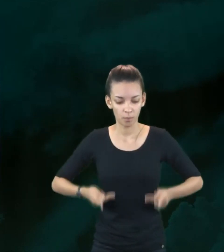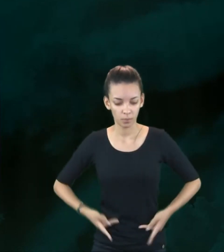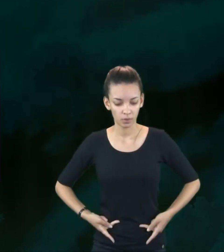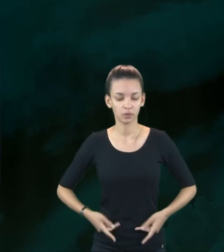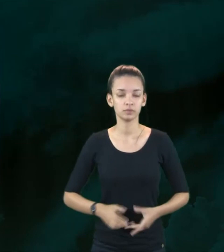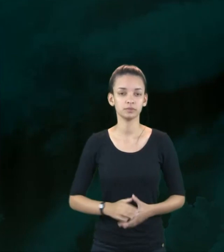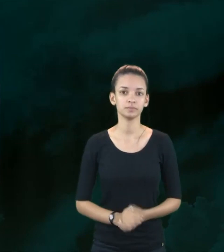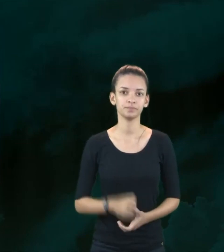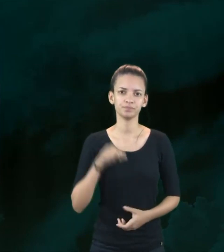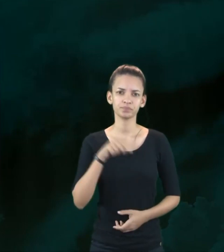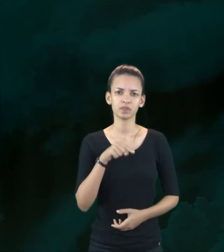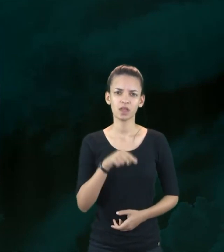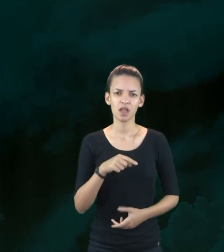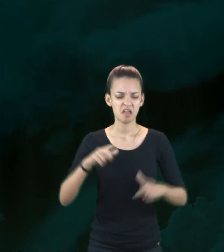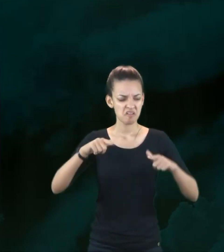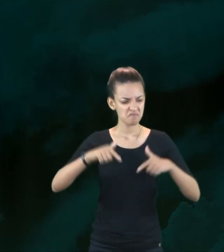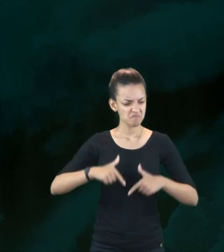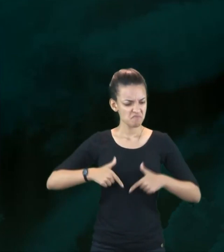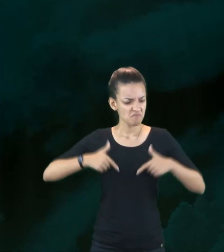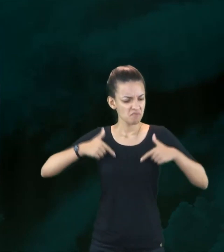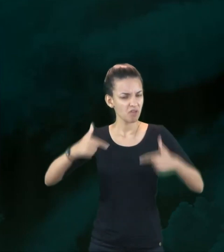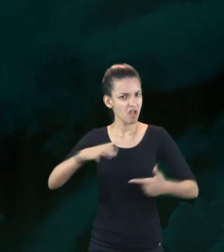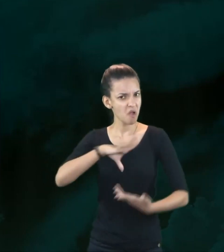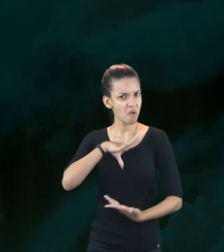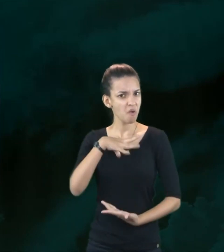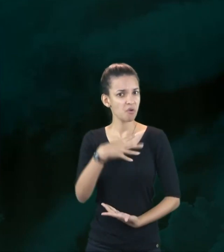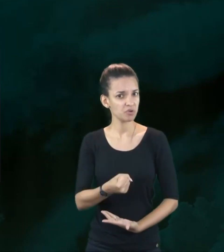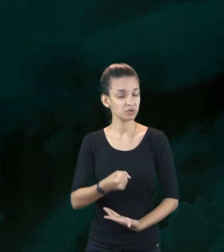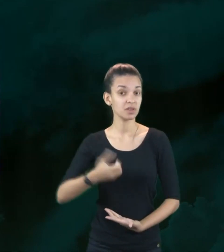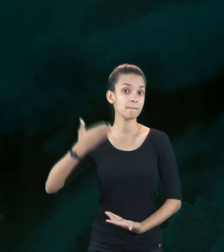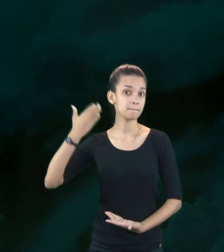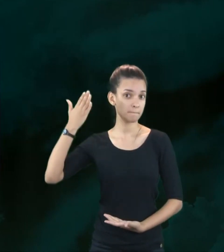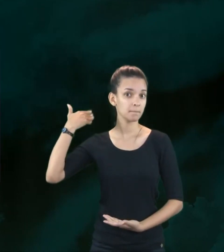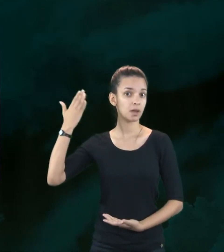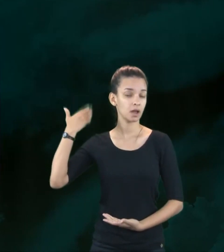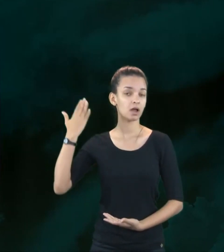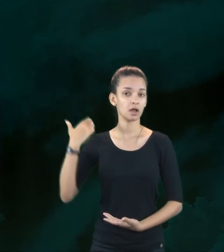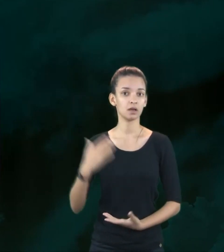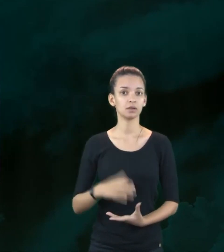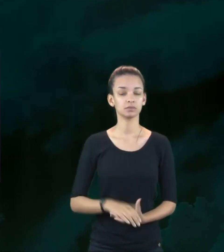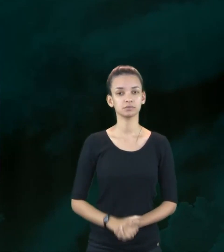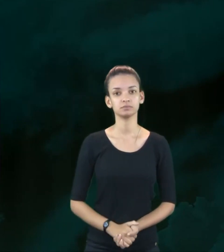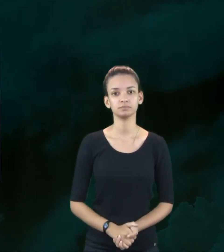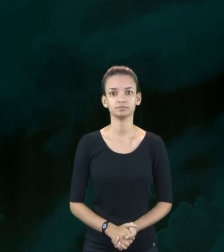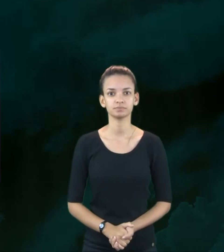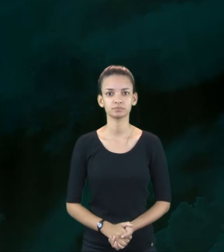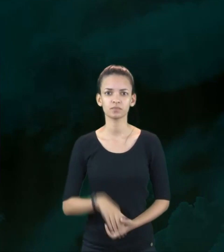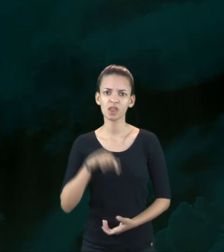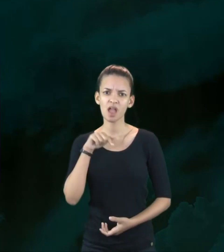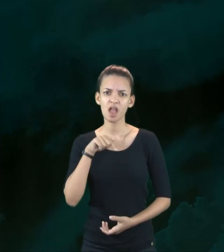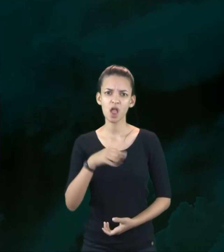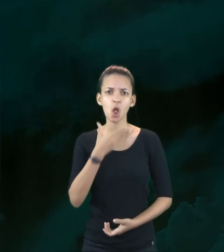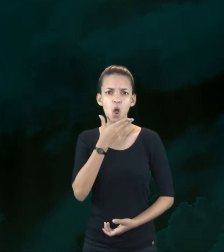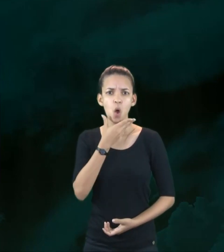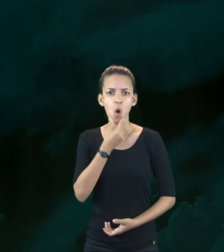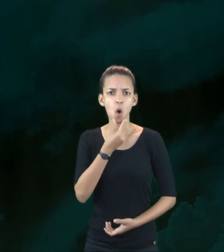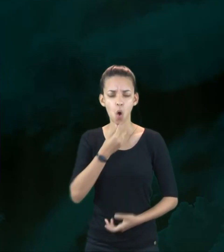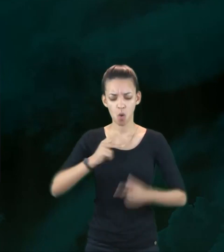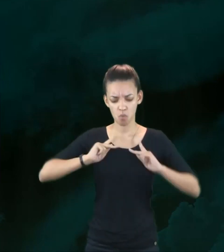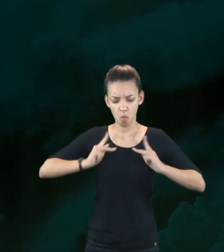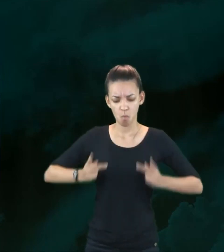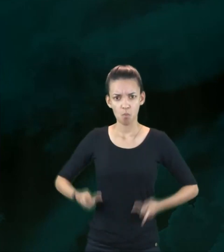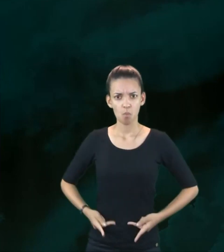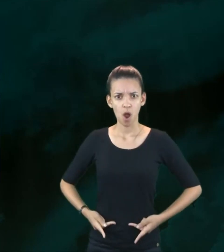foram valentes varões de renome na antiguidade. Esses gigantes, essa palavra gigante